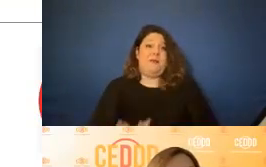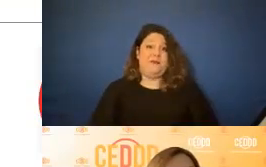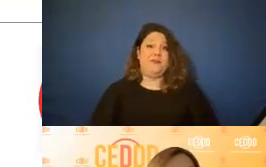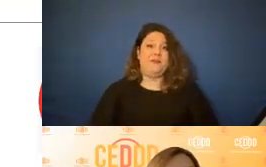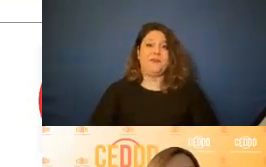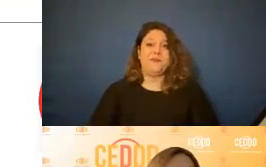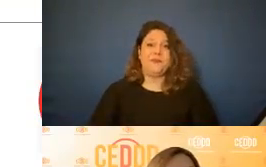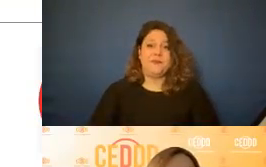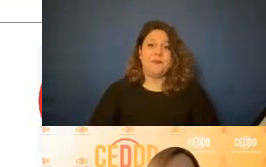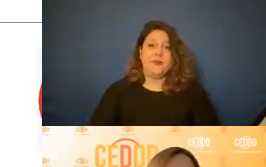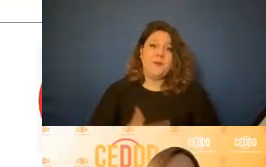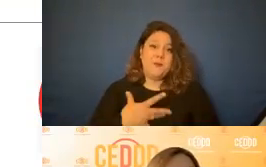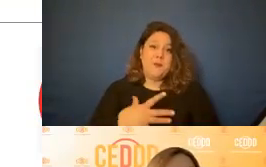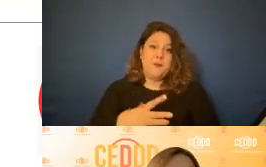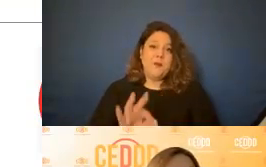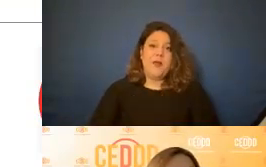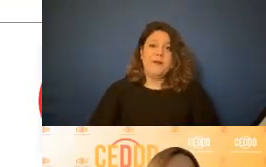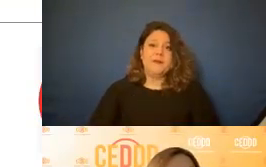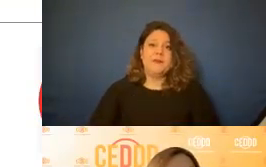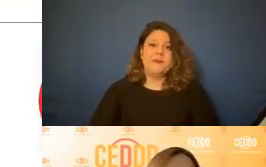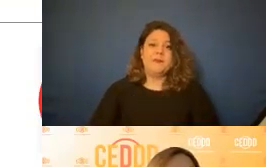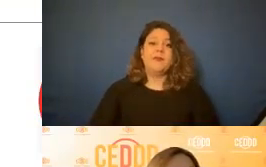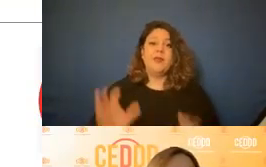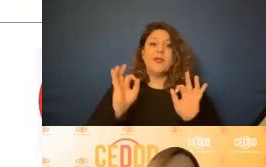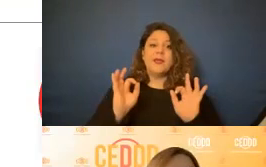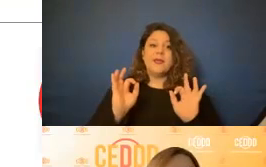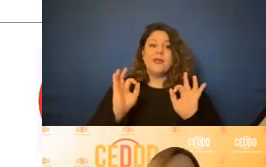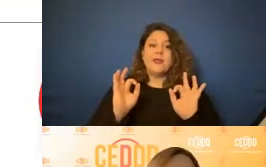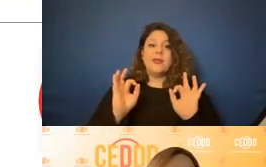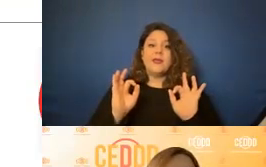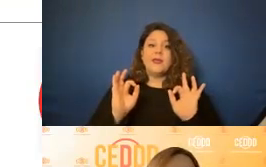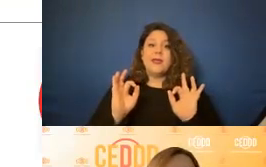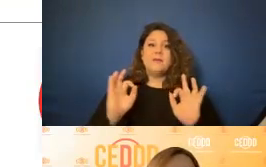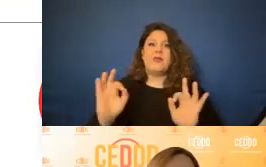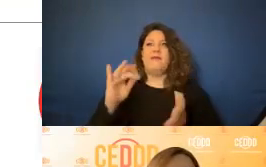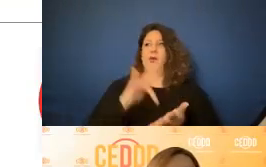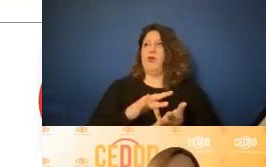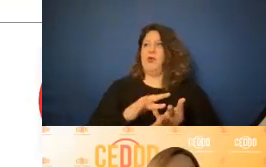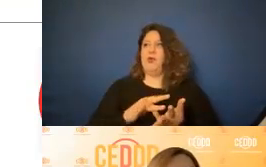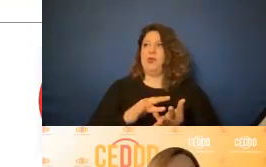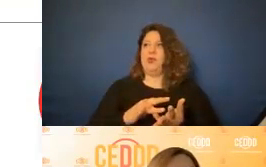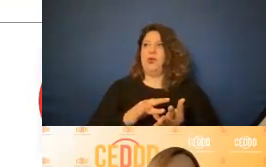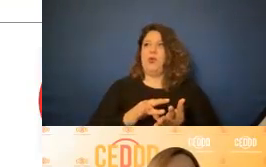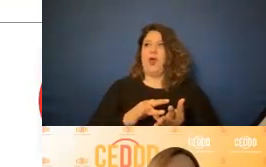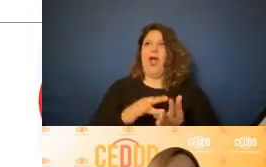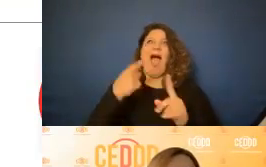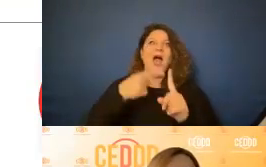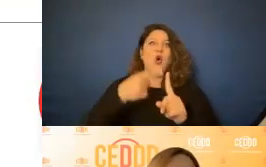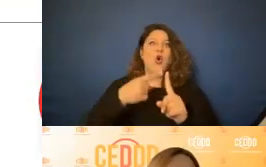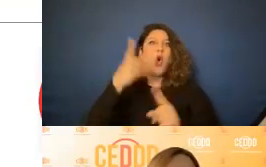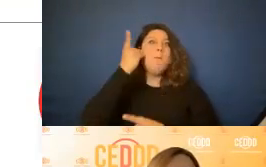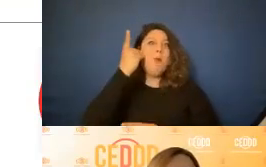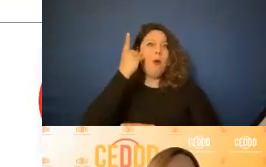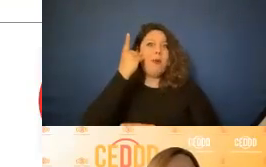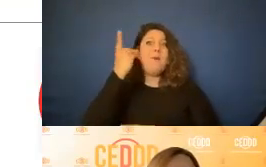padres, ¿no? Especialmente cuando esto se produce a través de dispositivos móviles a nombre de los padres, porque eso sucede, que los